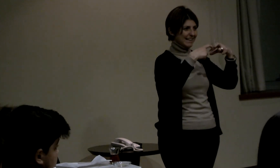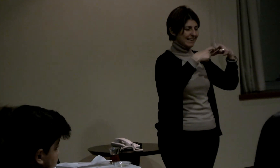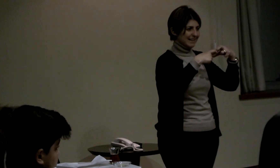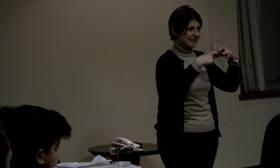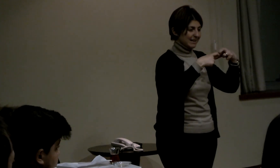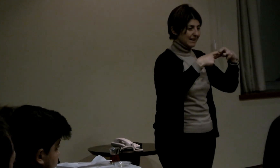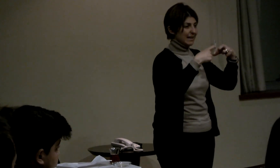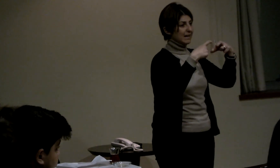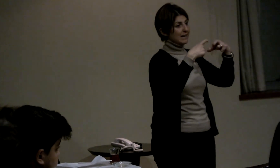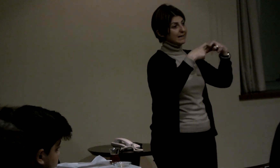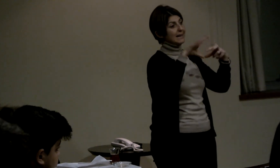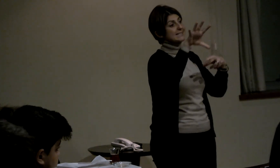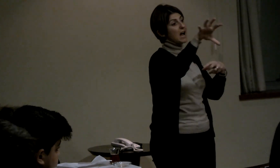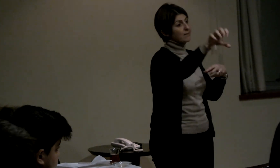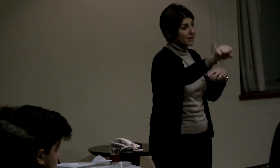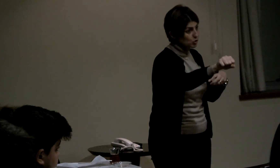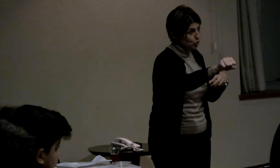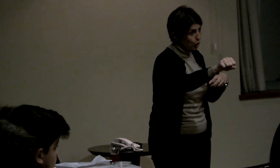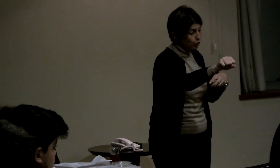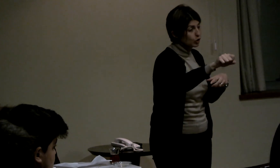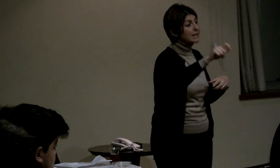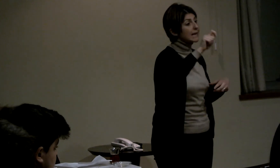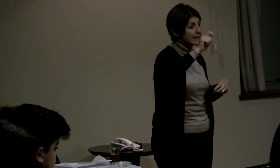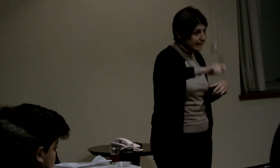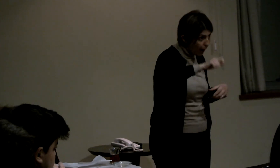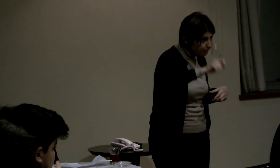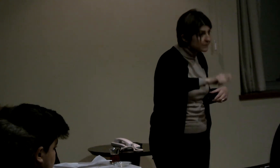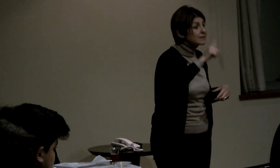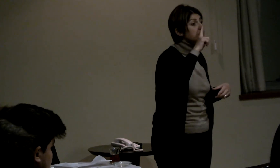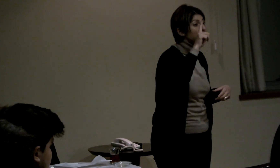mı? Rezervasyon yaptın mı?